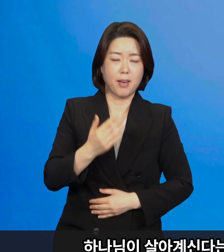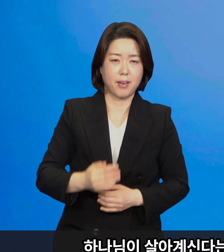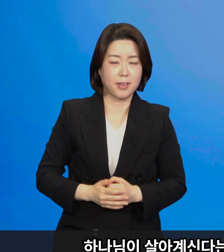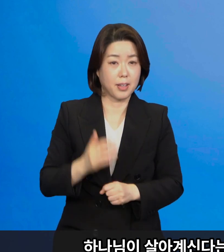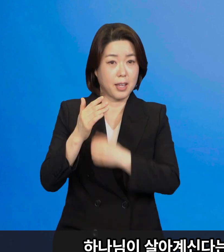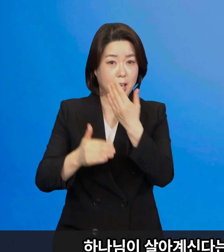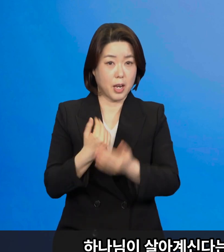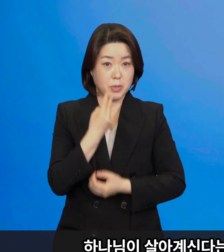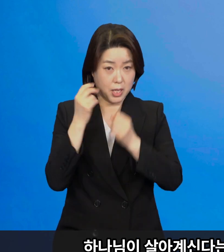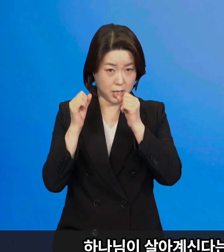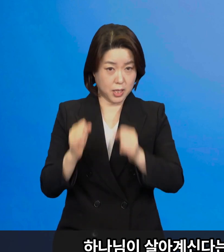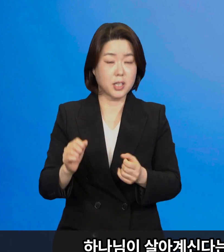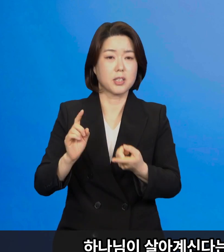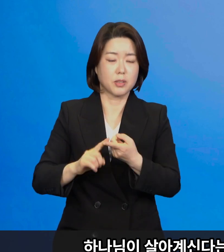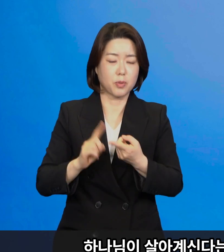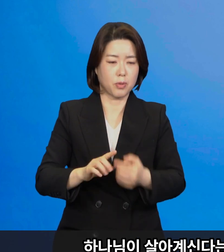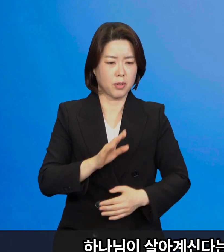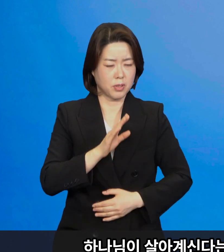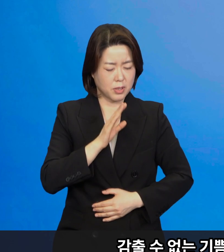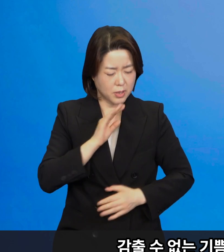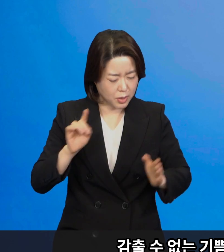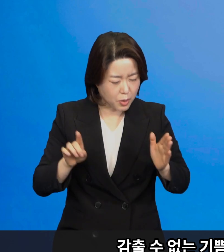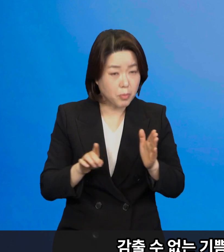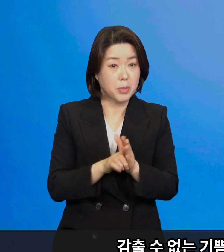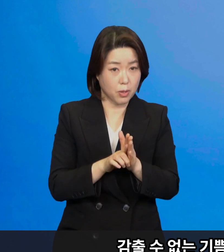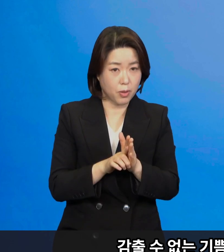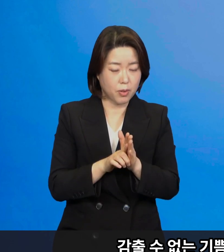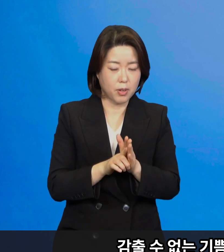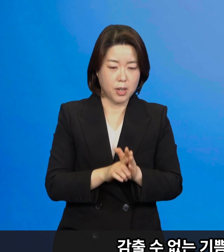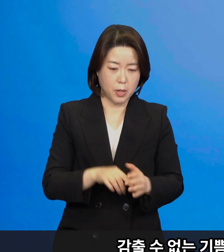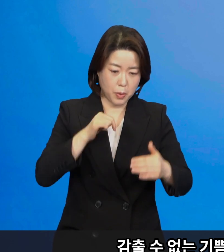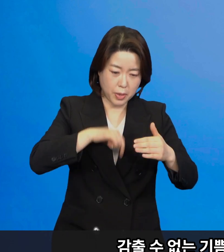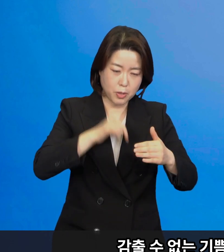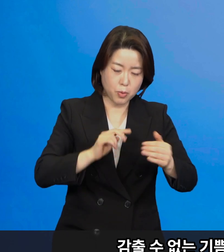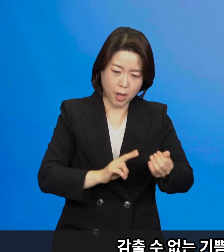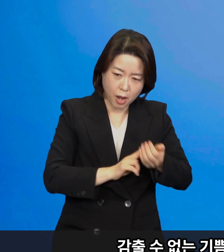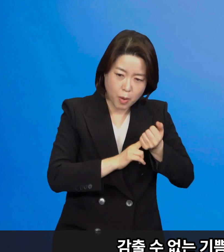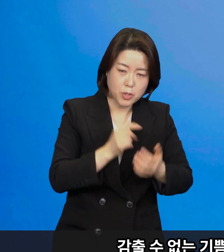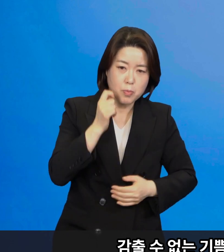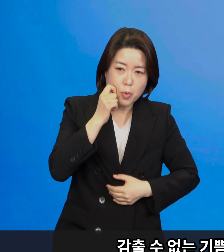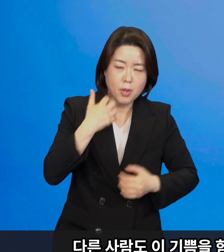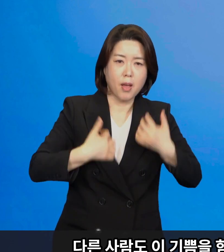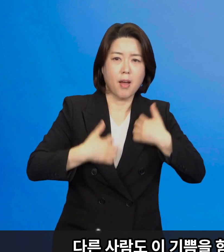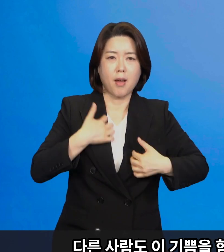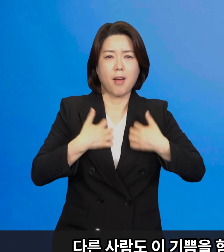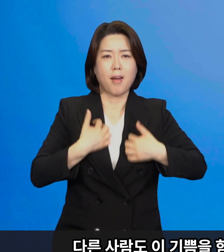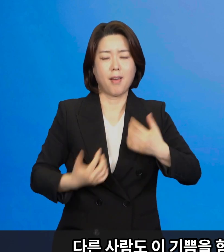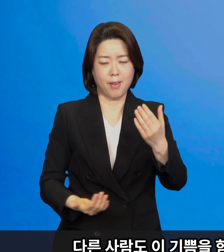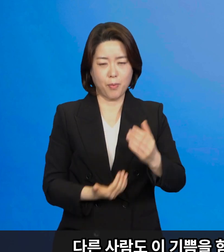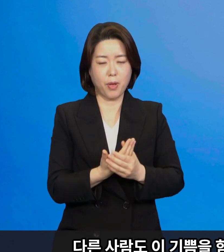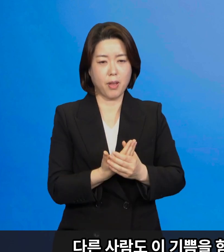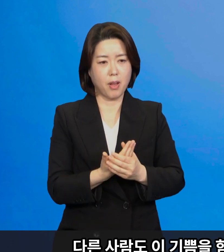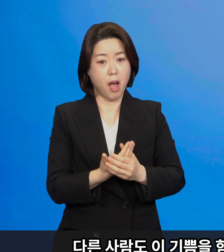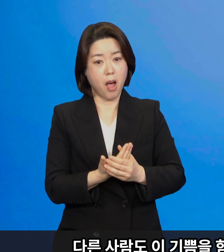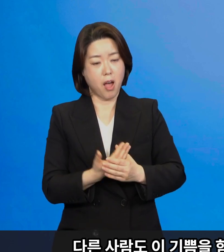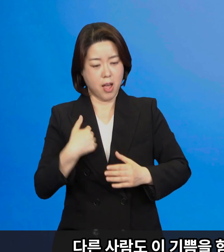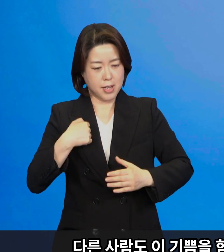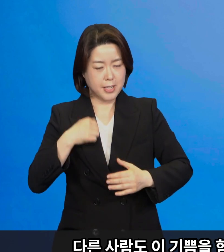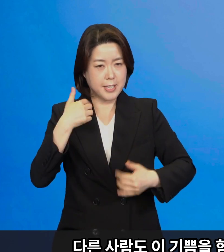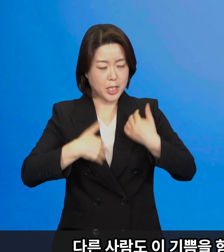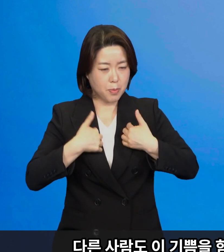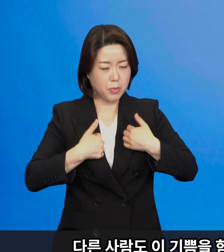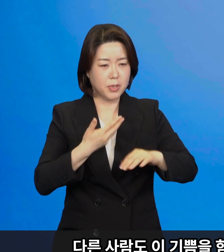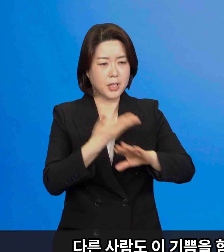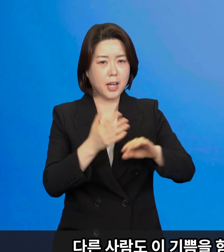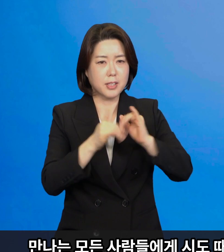하나님이 살아계신다는 것을 진정으로 믿게 되니 감출 수 없는 기쁨이 제 안에 생겨났고 다른 사람도 이 기쁨을 함께 누렸으면